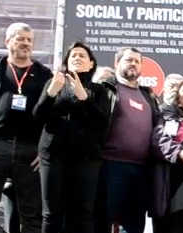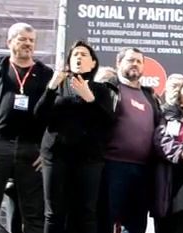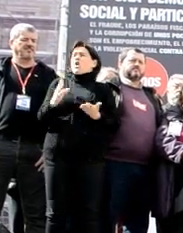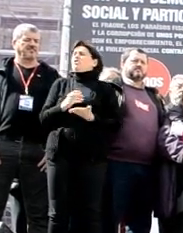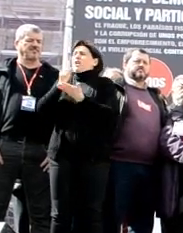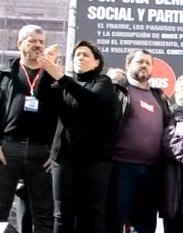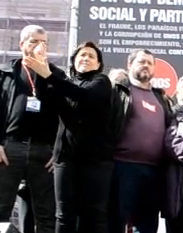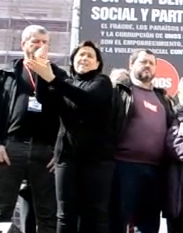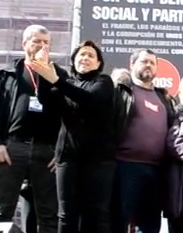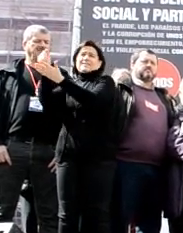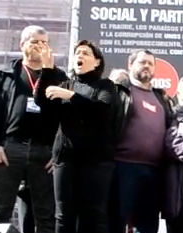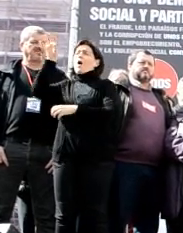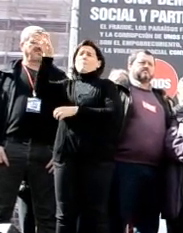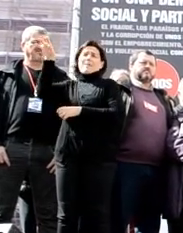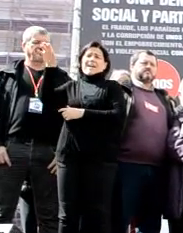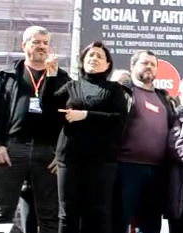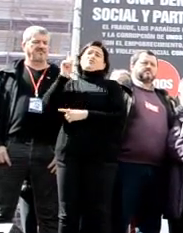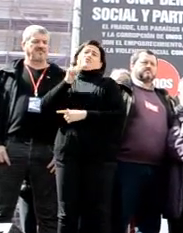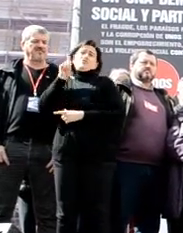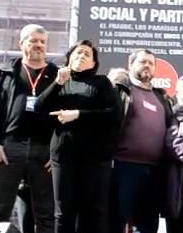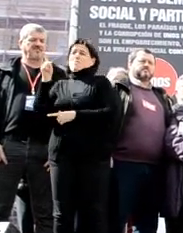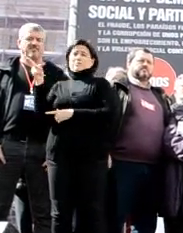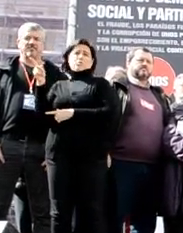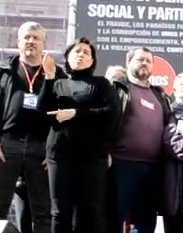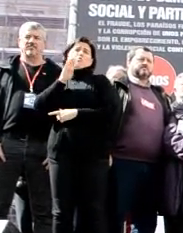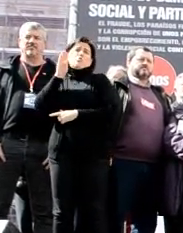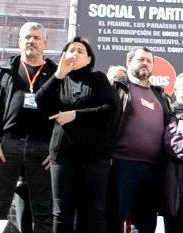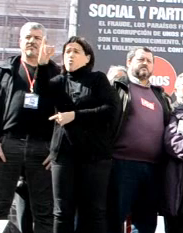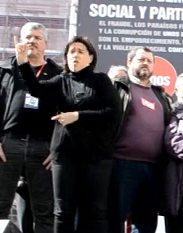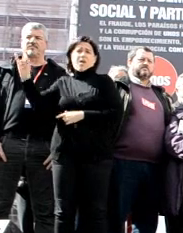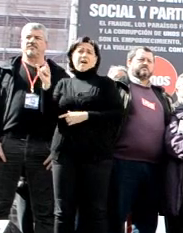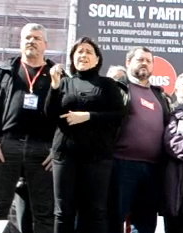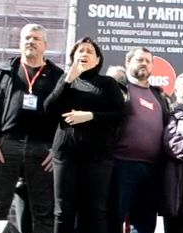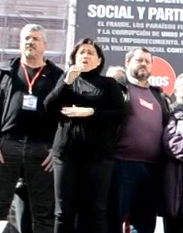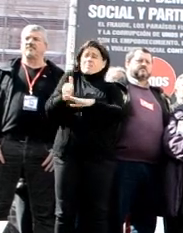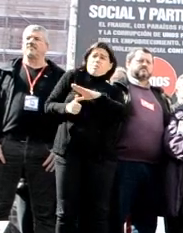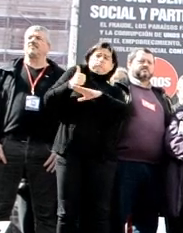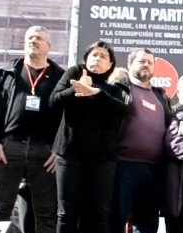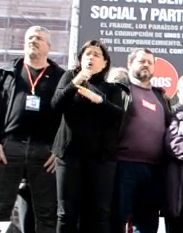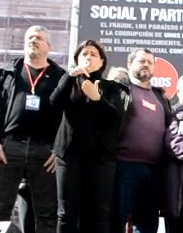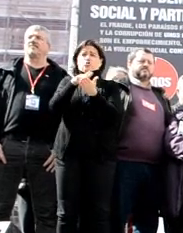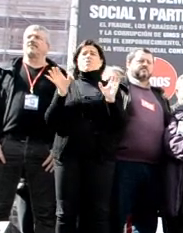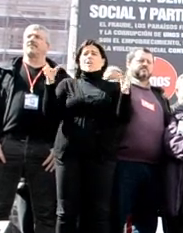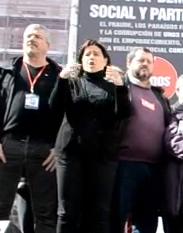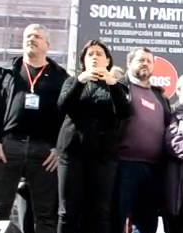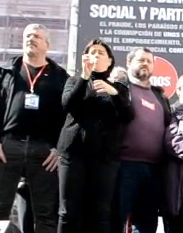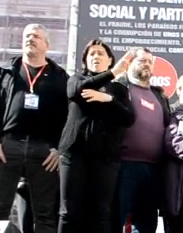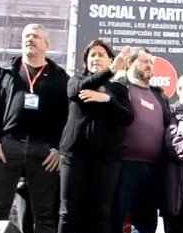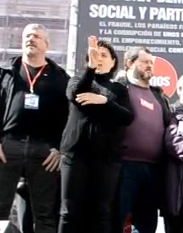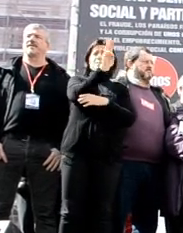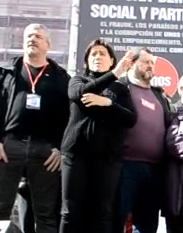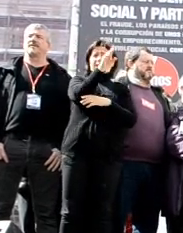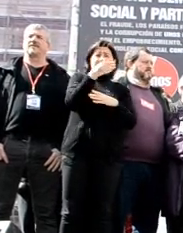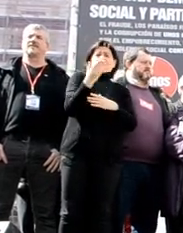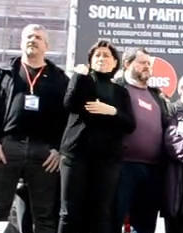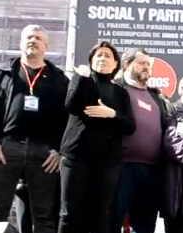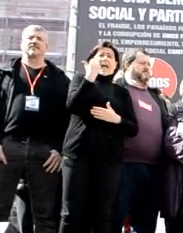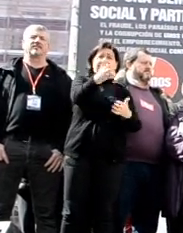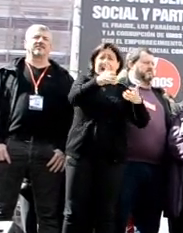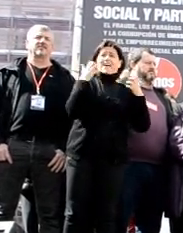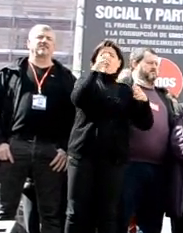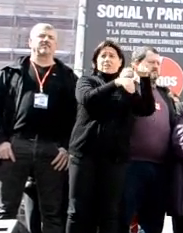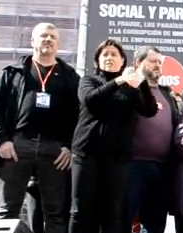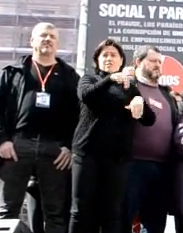fiscales que la amnistía fiscal ha convalidado y que alcanzan a la cúpula del partido que ganó las elecciones generales y al